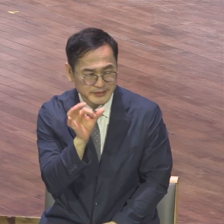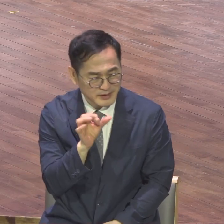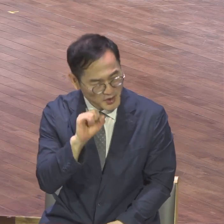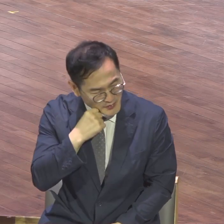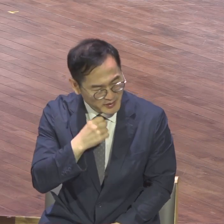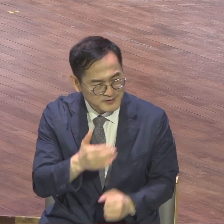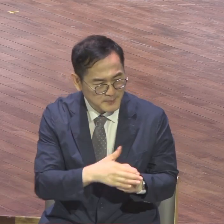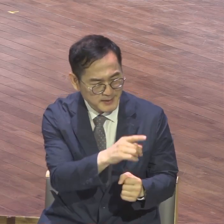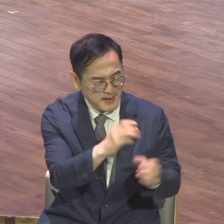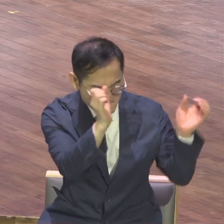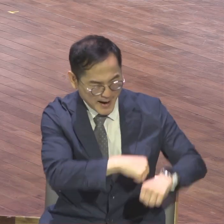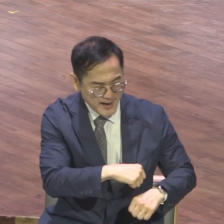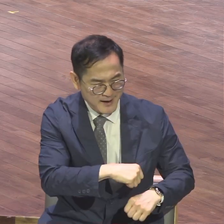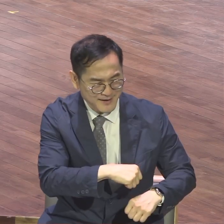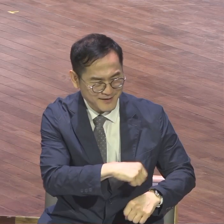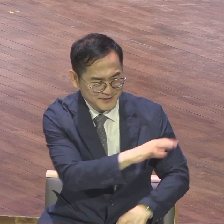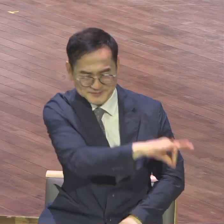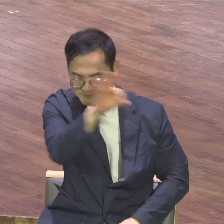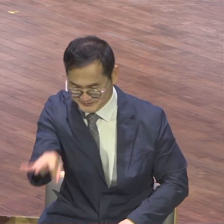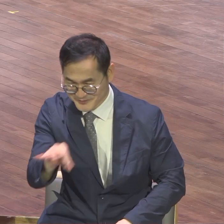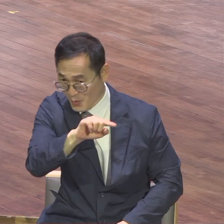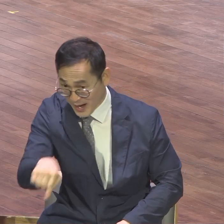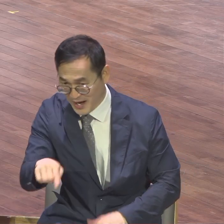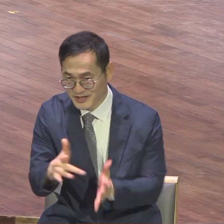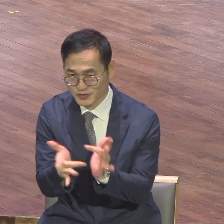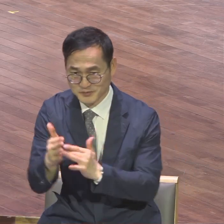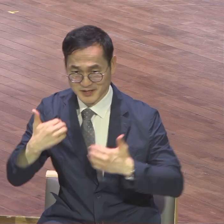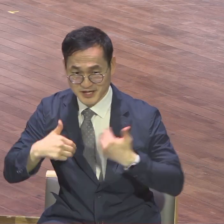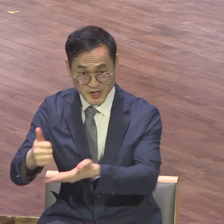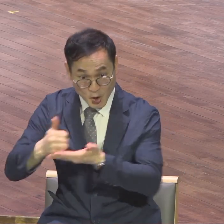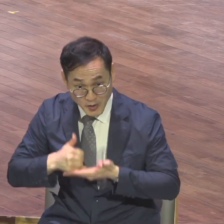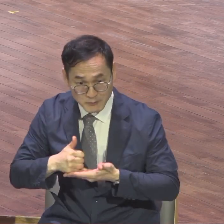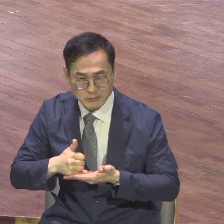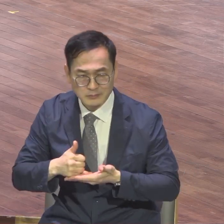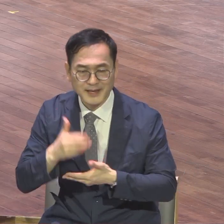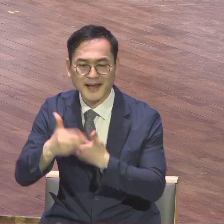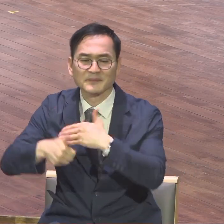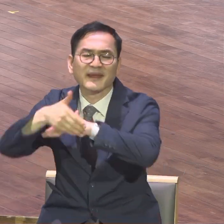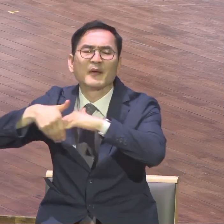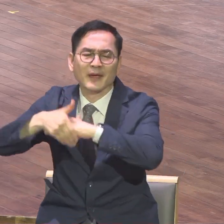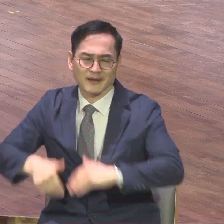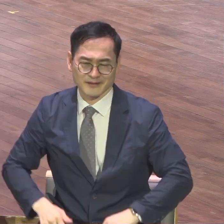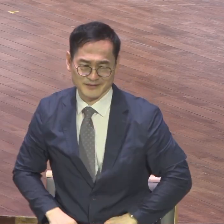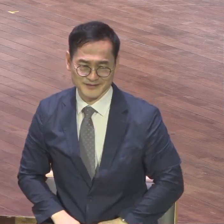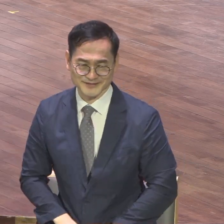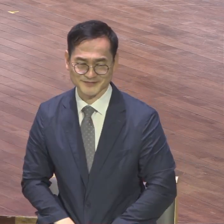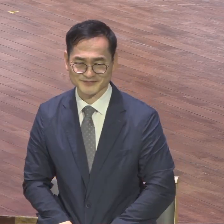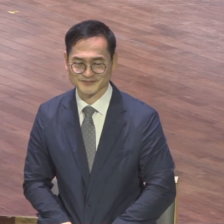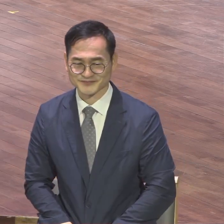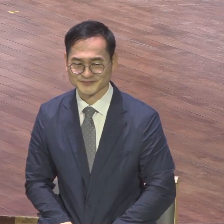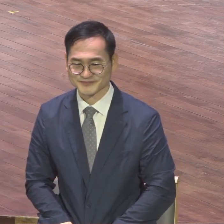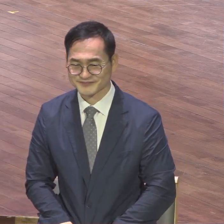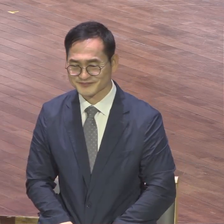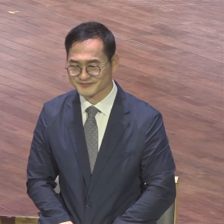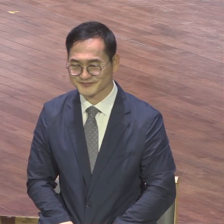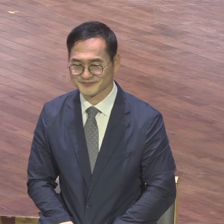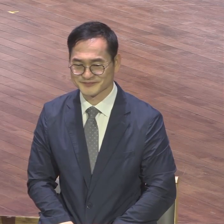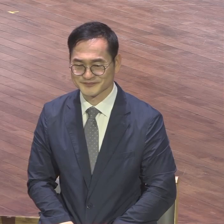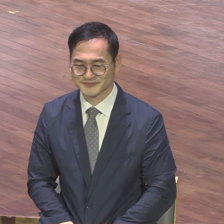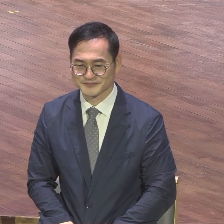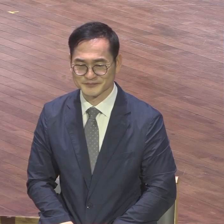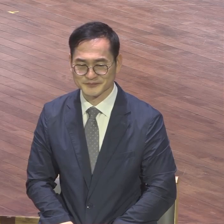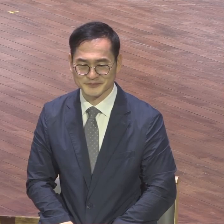하나님의 절대 계획 속에 만남이 이루어졌다. 자, 우리 동역자들, 우리 목사, 부목사님들, 우리 부역자 71명